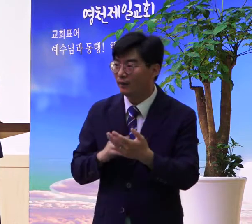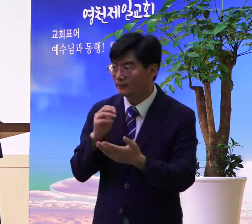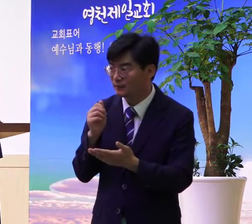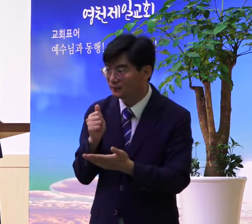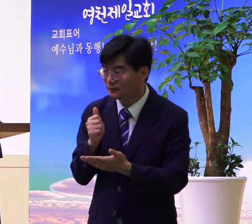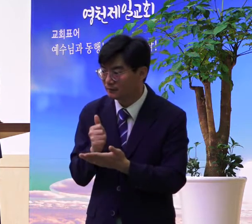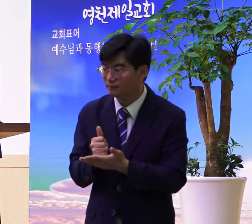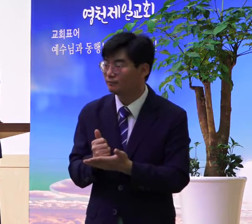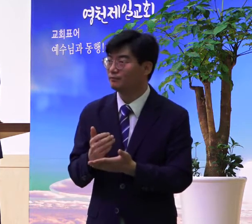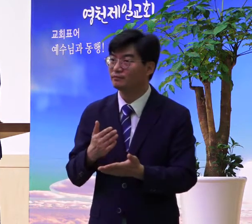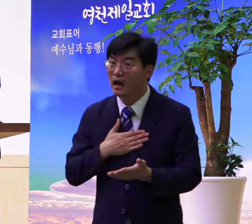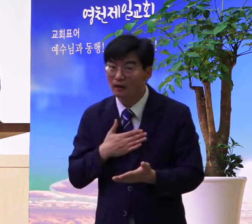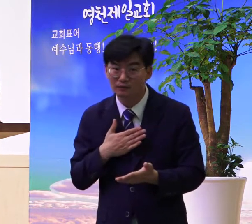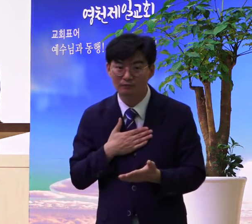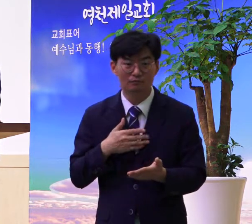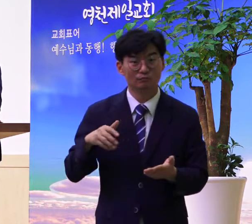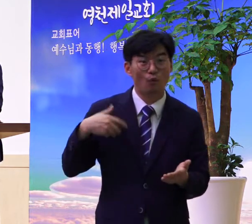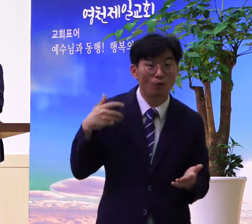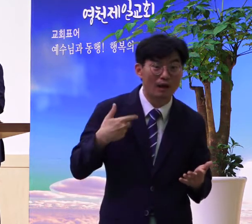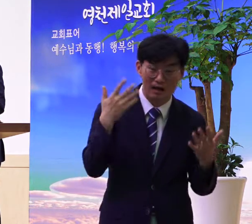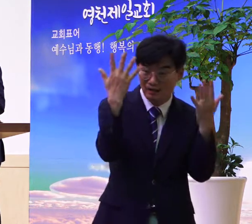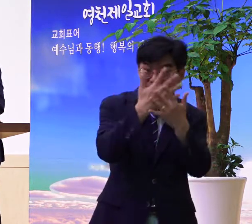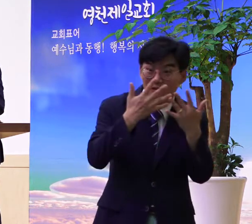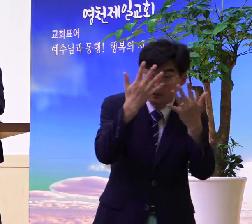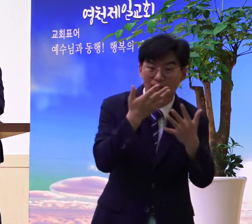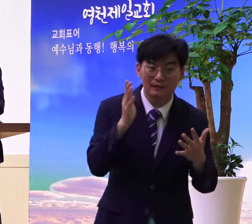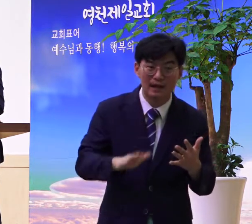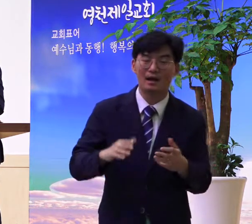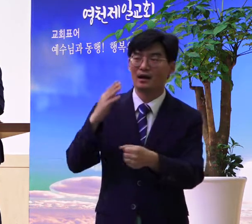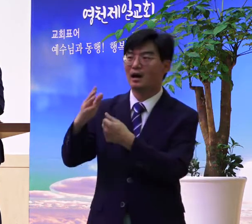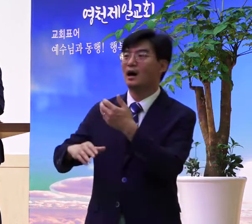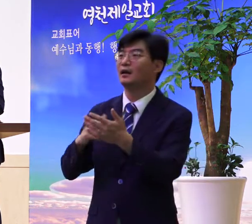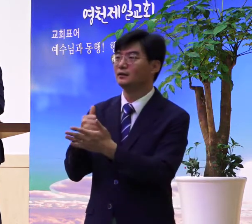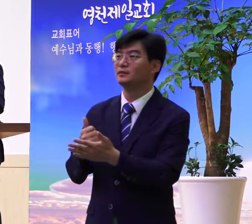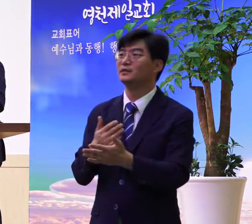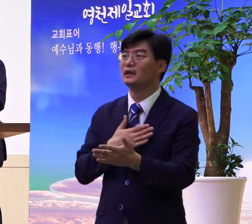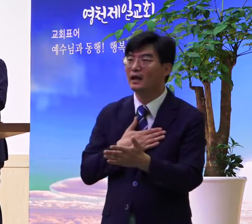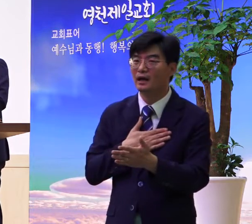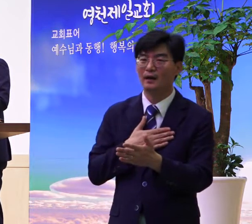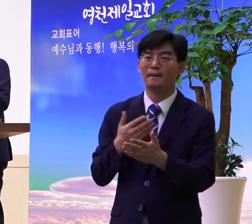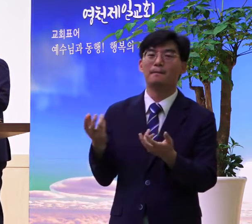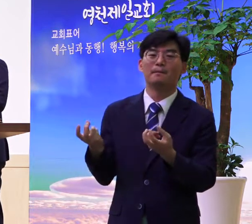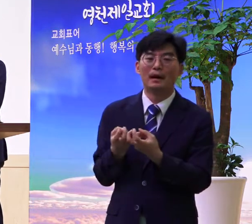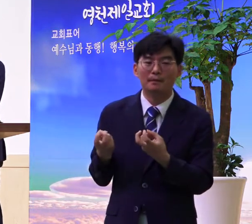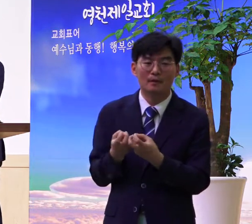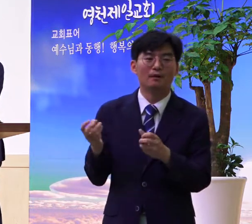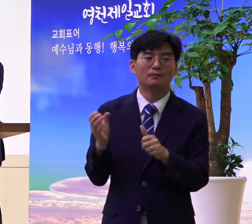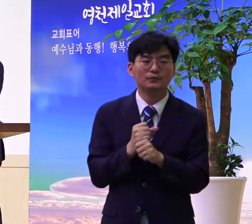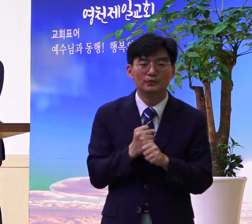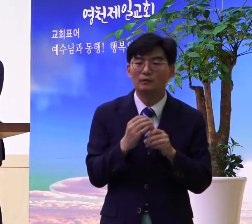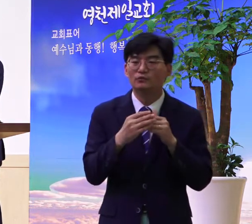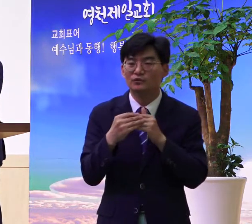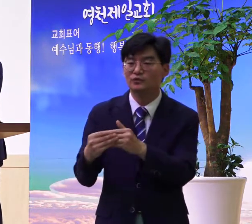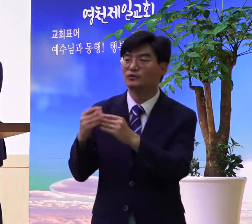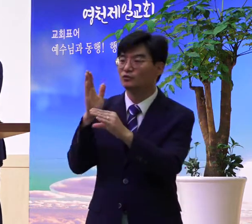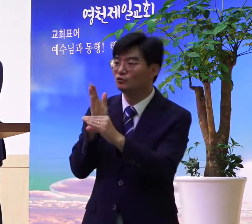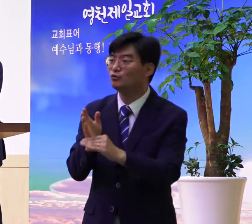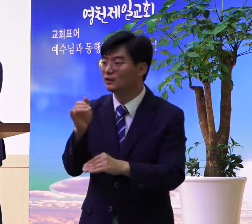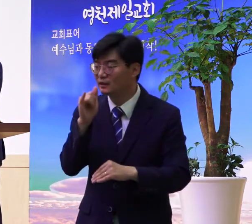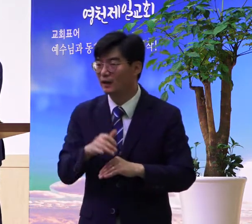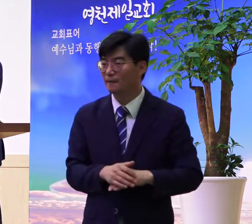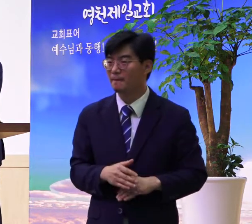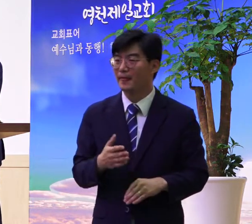아신다. 하나님이 아신다 라고 고백했습니다. 욥기 23장 10절에 보시면 내가 가는